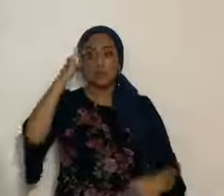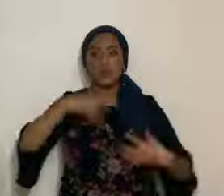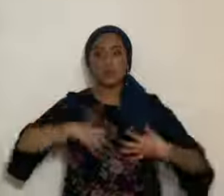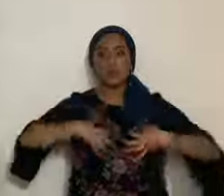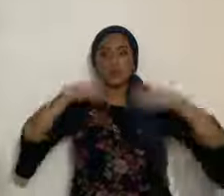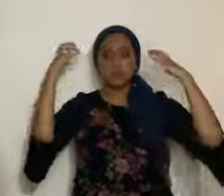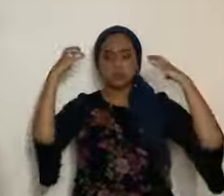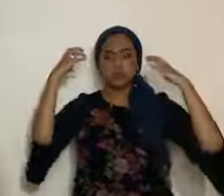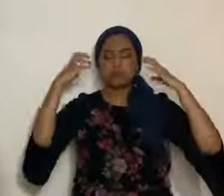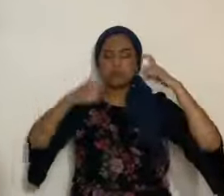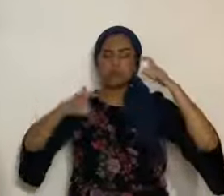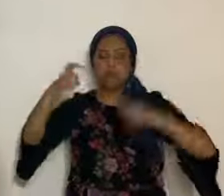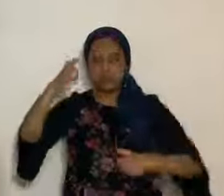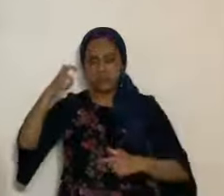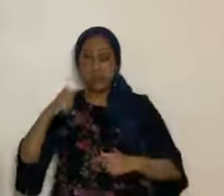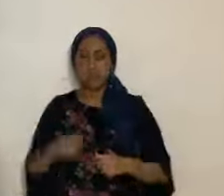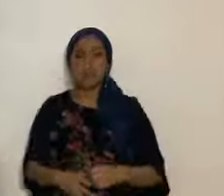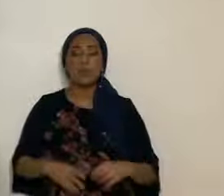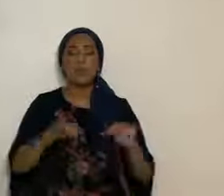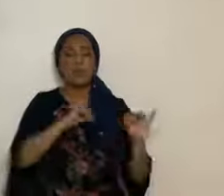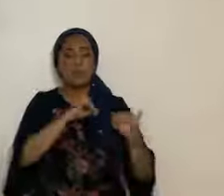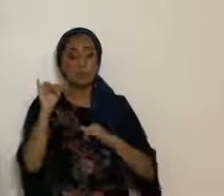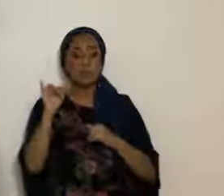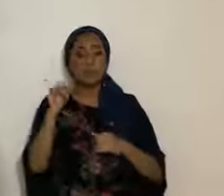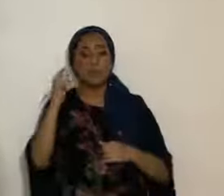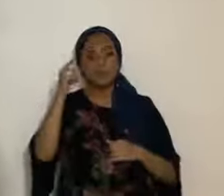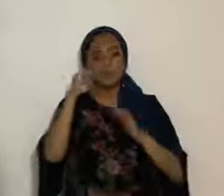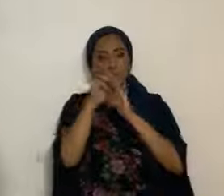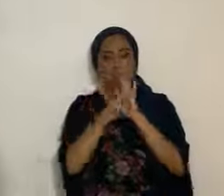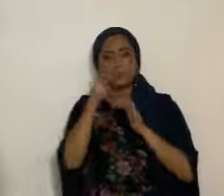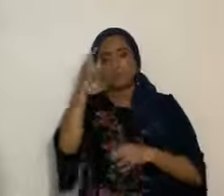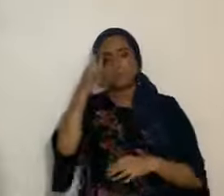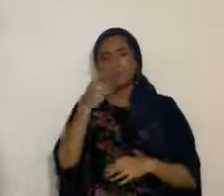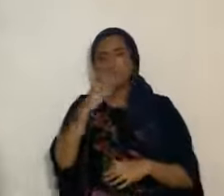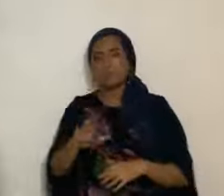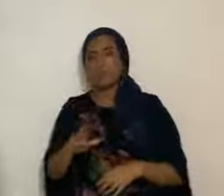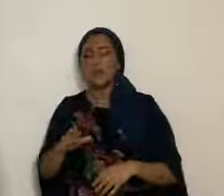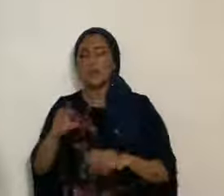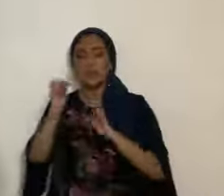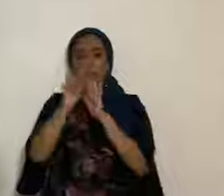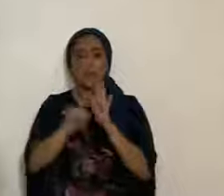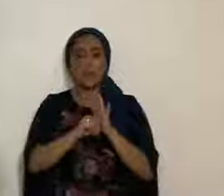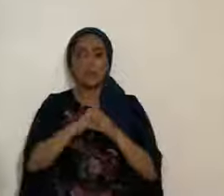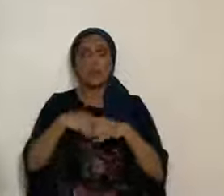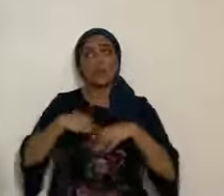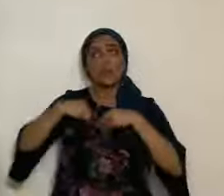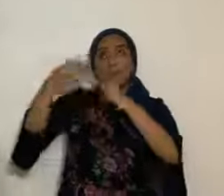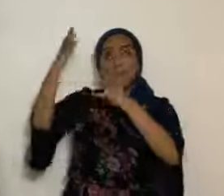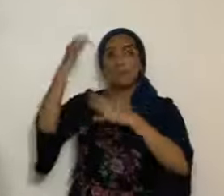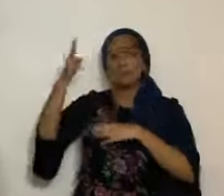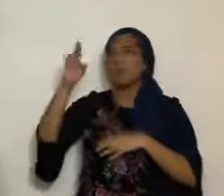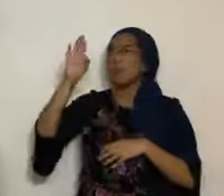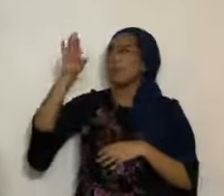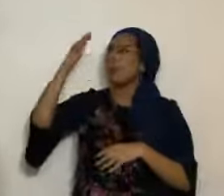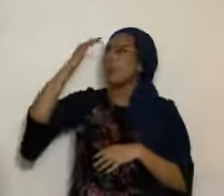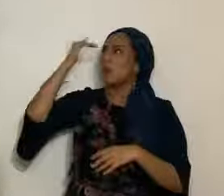en gran manera. También le pareció mal a Moisés. Y dijo Moisés a Yahweh: ¿Por qué has hecho